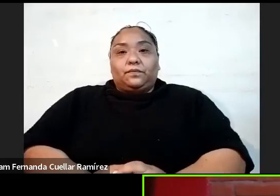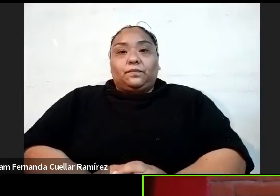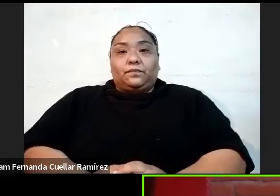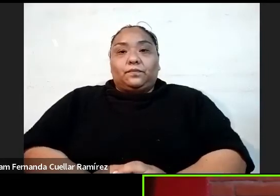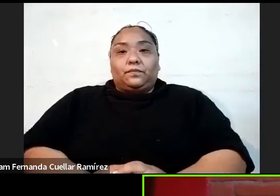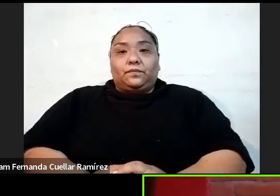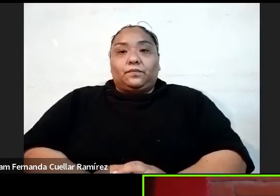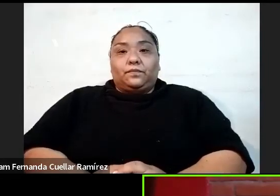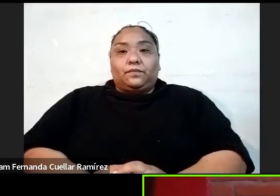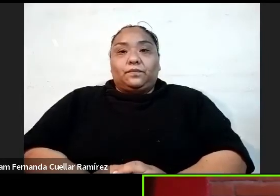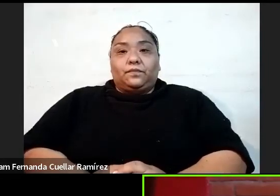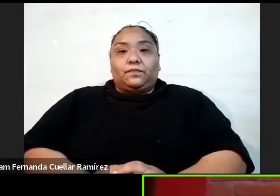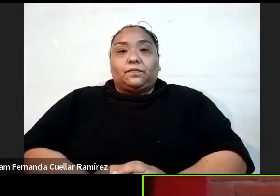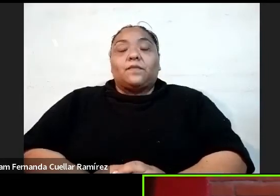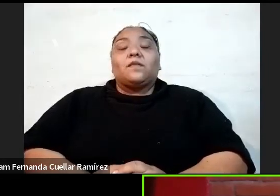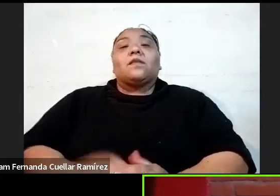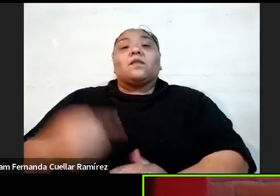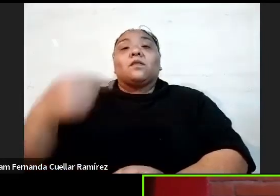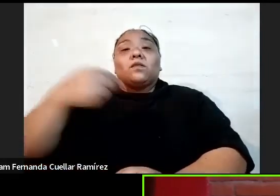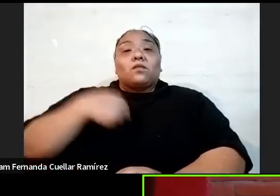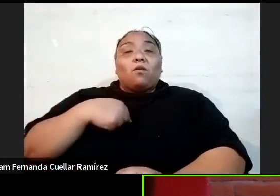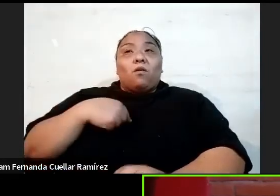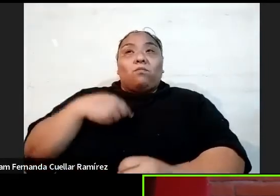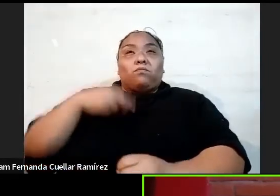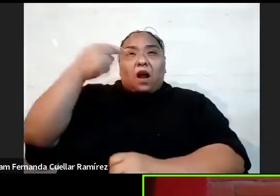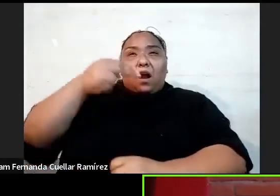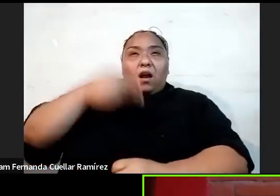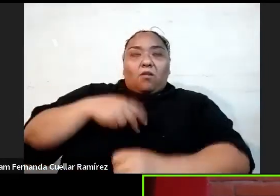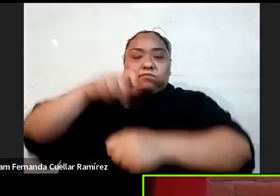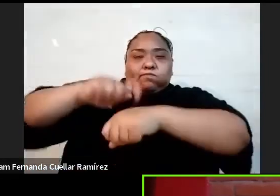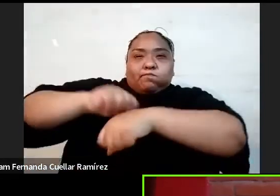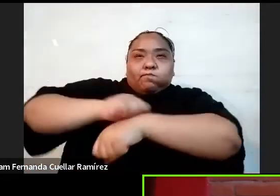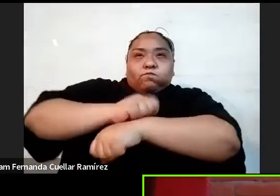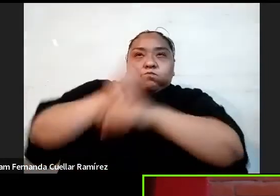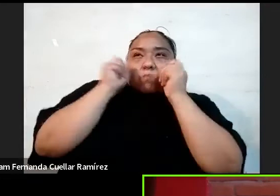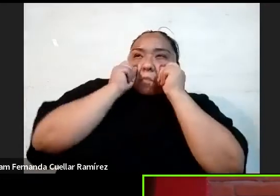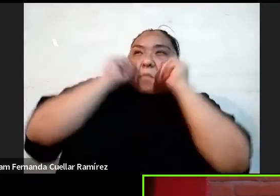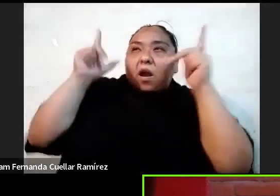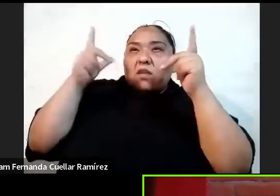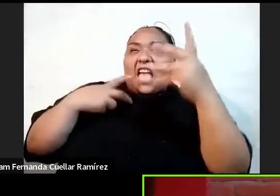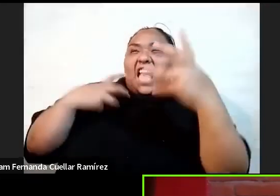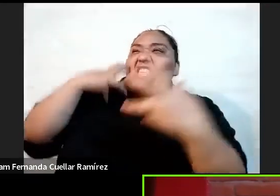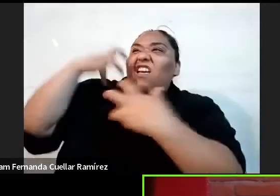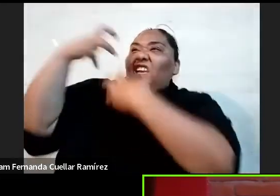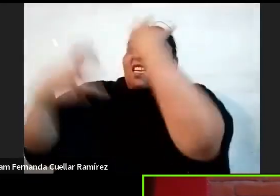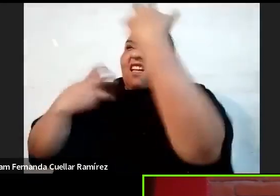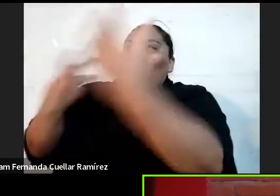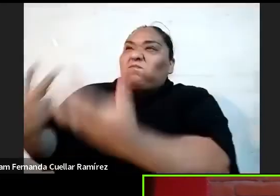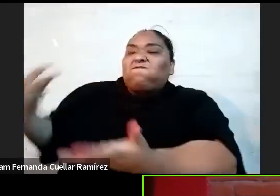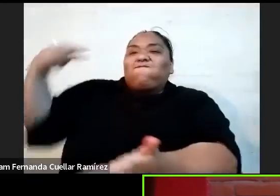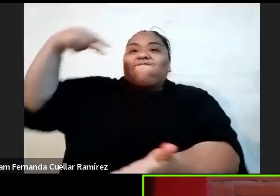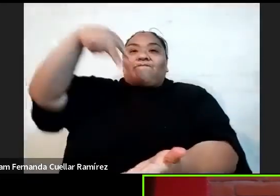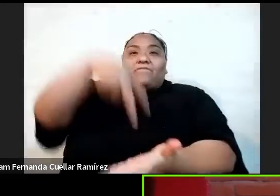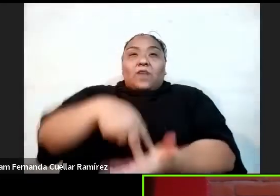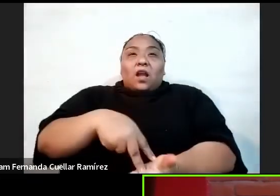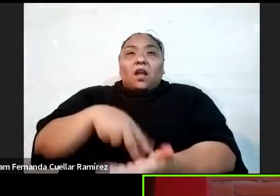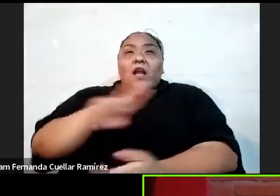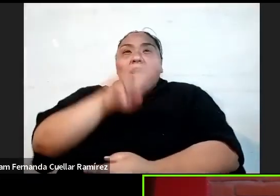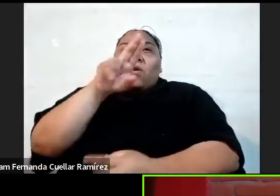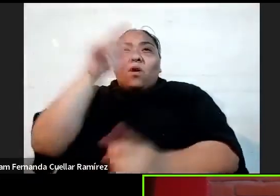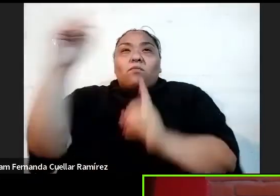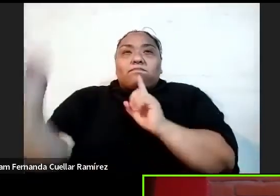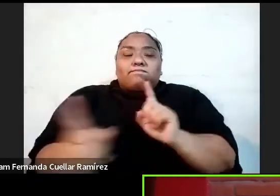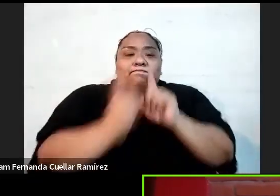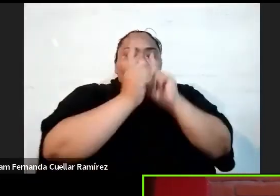Desperté con mi nombre tatuado, el que gritan cuando subo al escenario, el que nadie espera que aparezca en la lista de